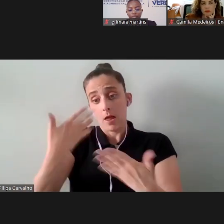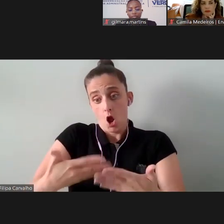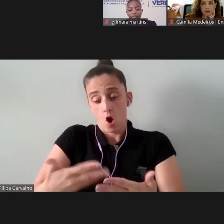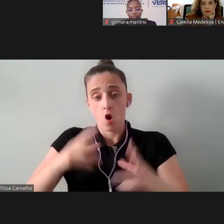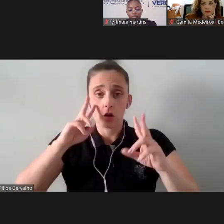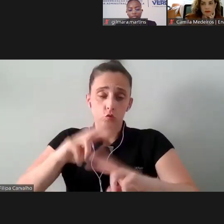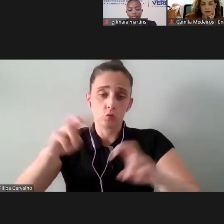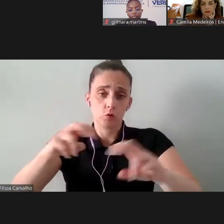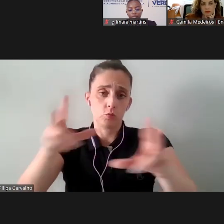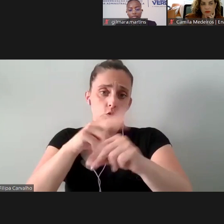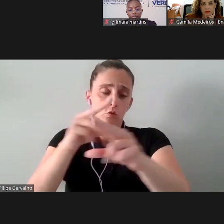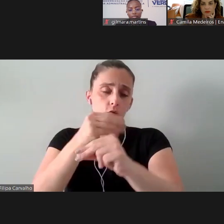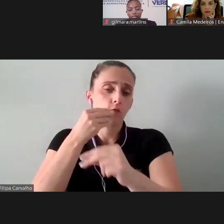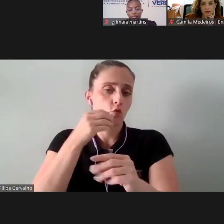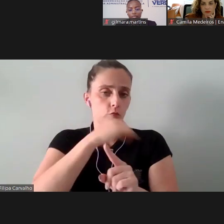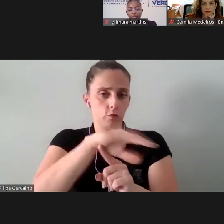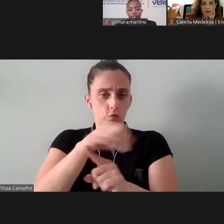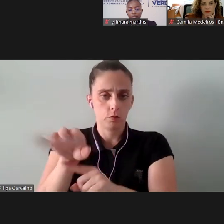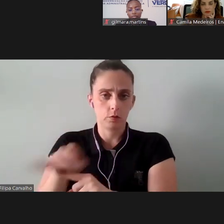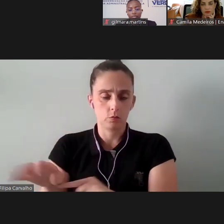descobrir.